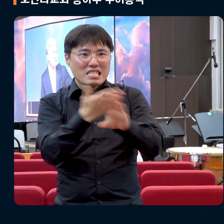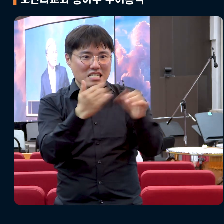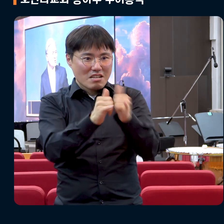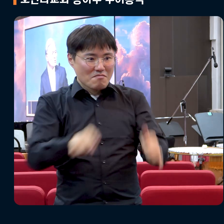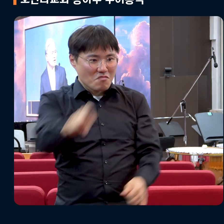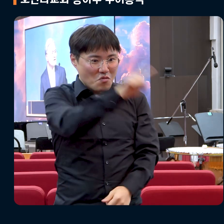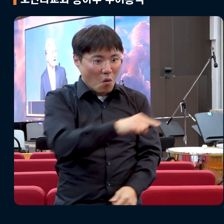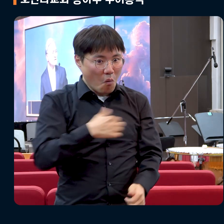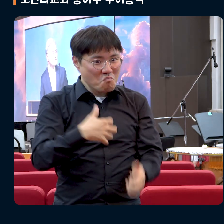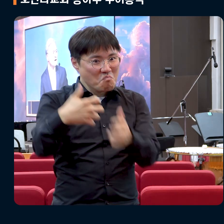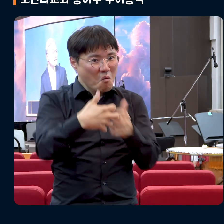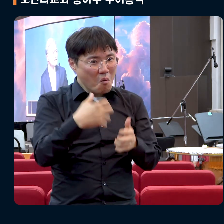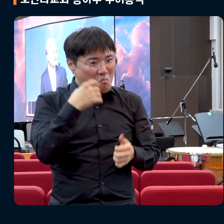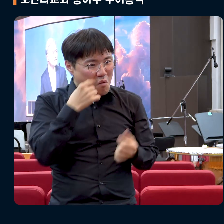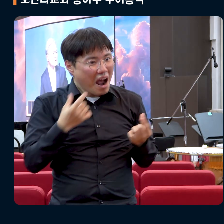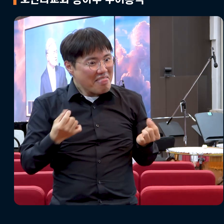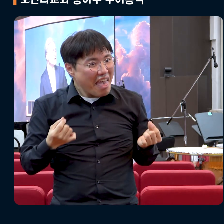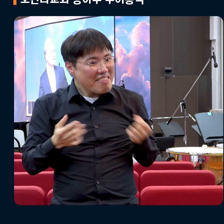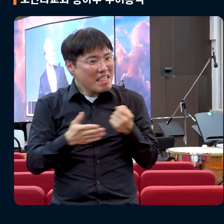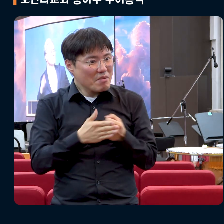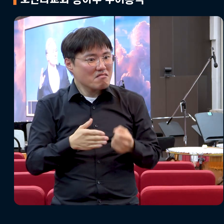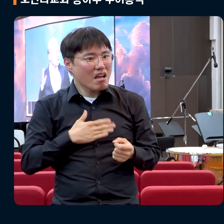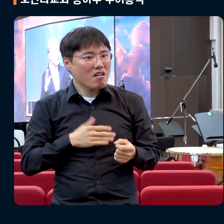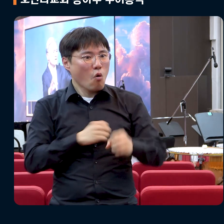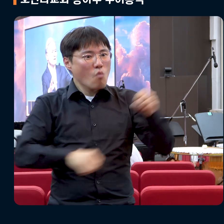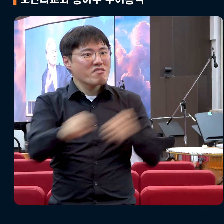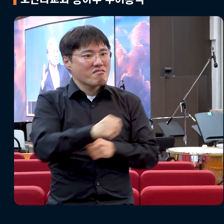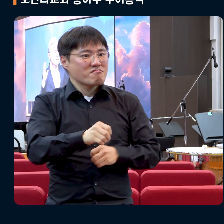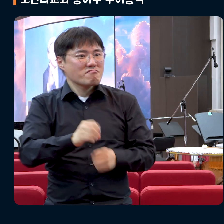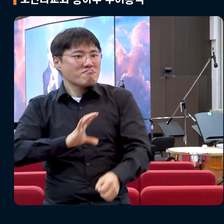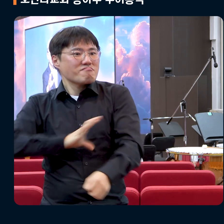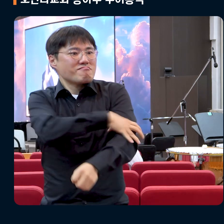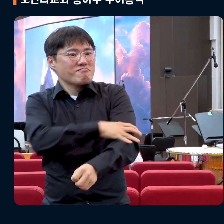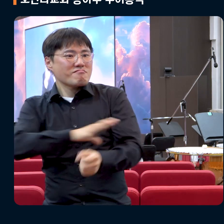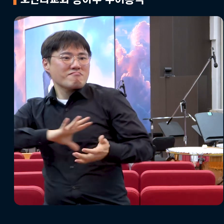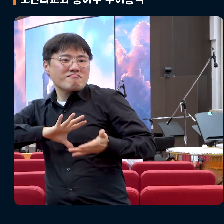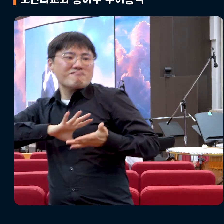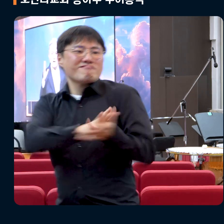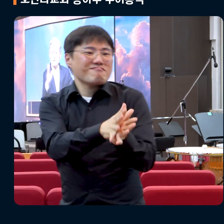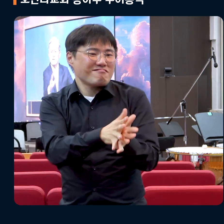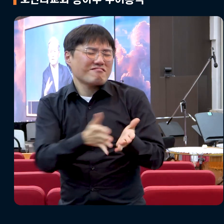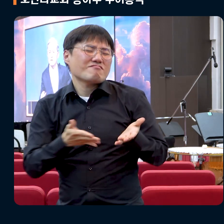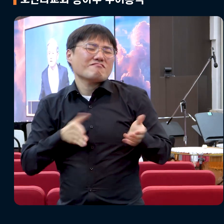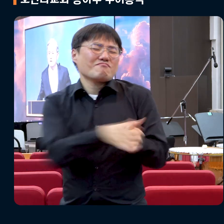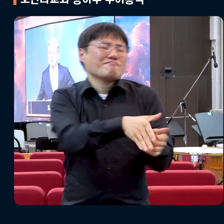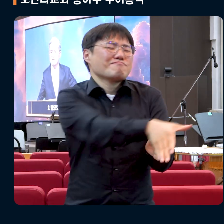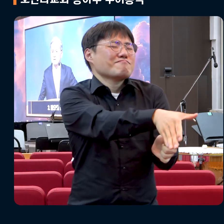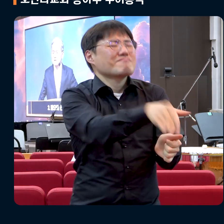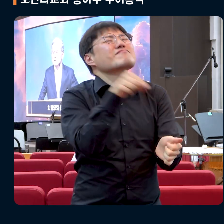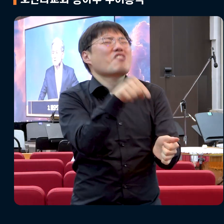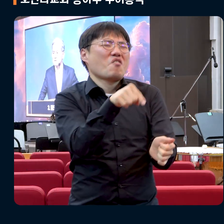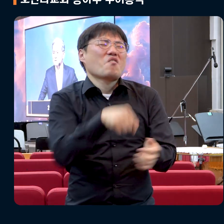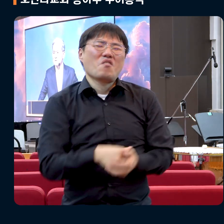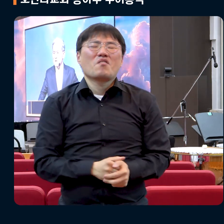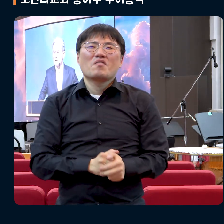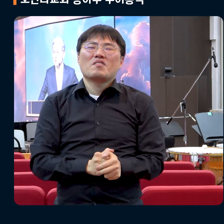거예요. 상대가 나한테 공격 못할 거 아니까, 그러니까 그냥 그 악한 죄성 가지고 막